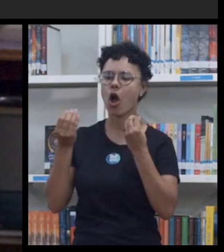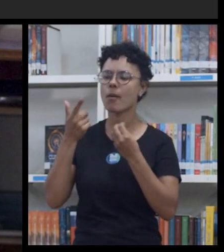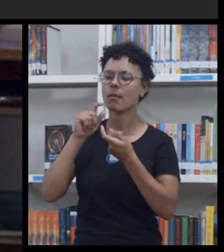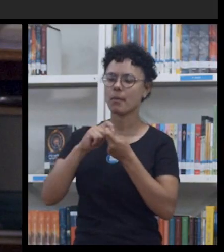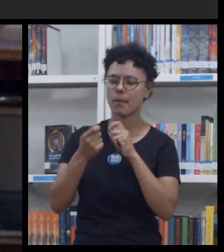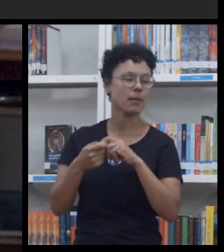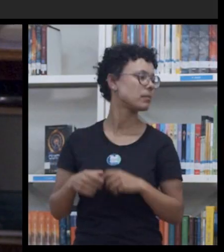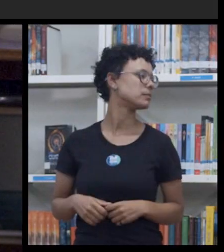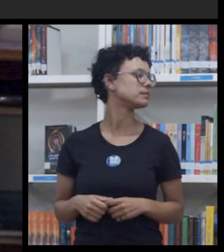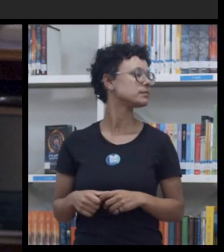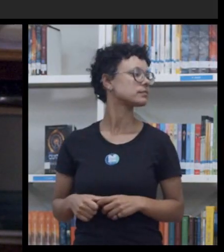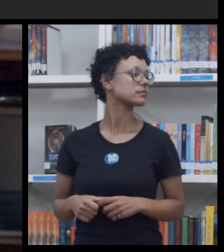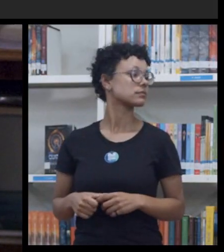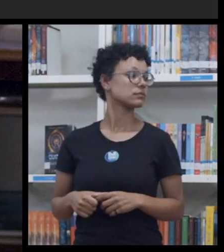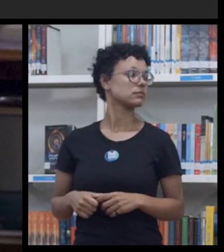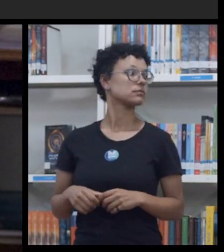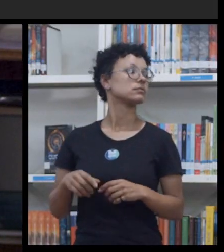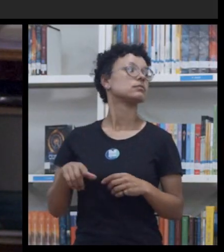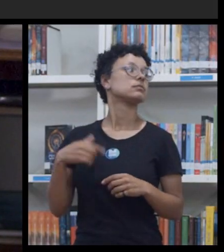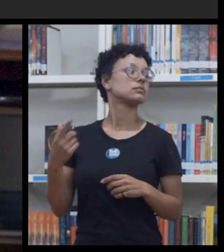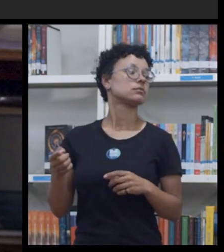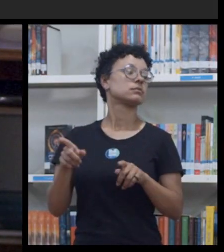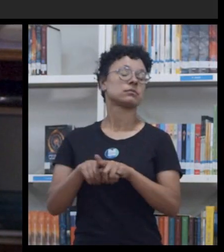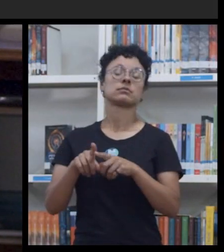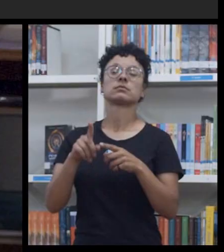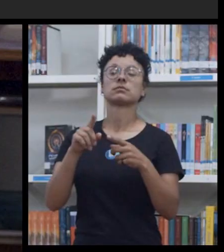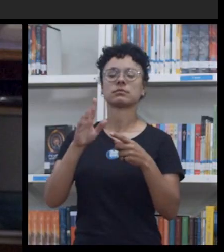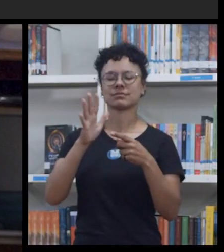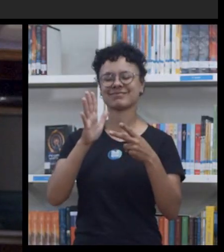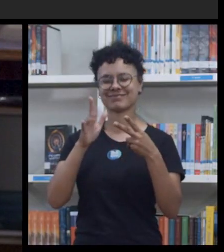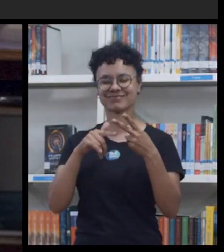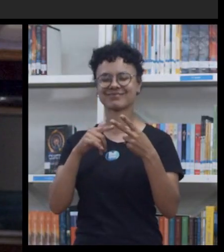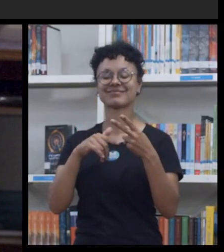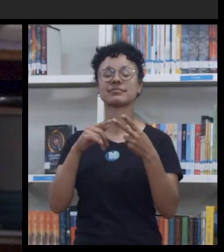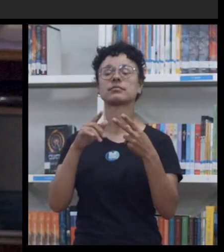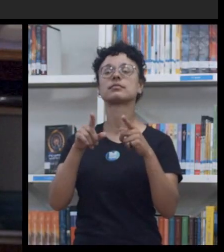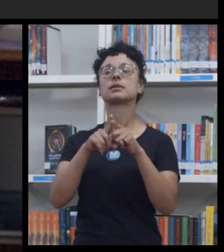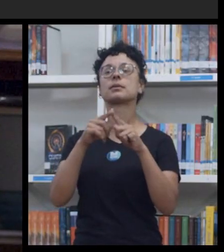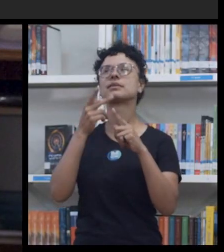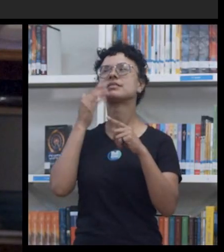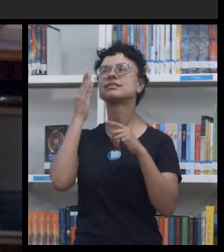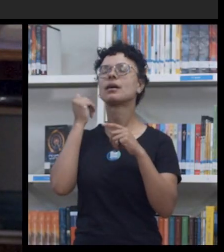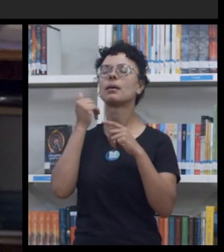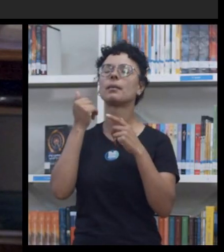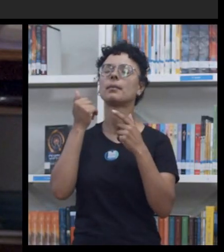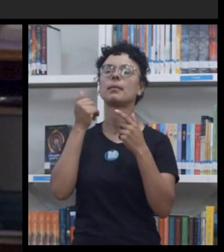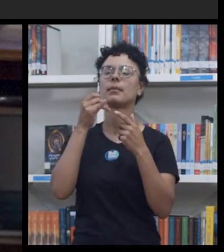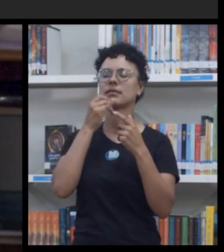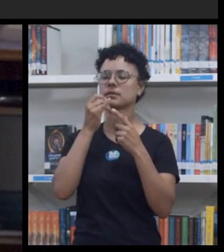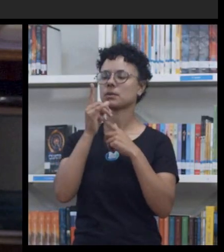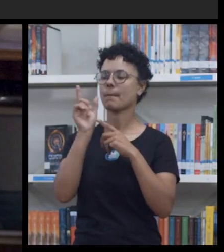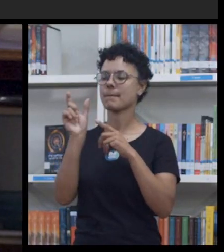gente entregar. E aí, dentro dessas premissas, são aquelas palavrinhas que